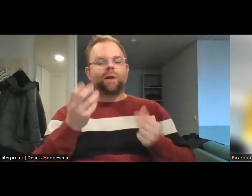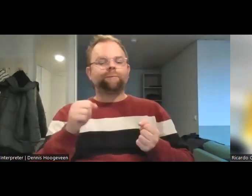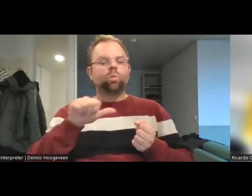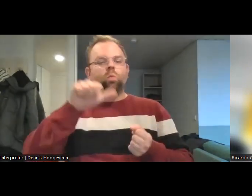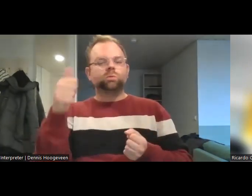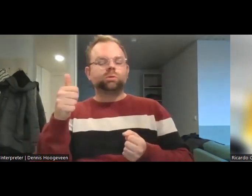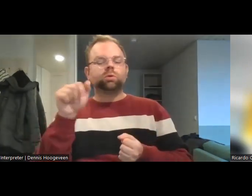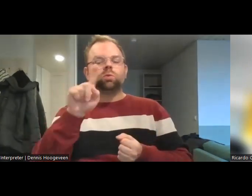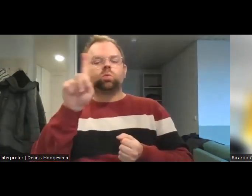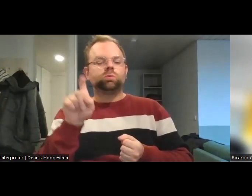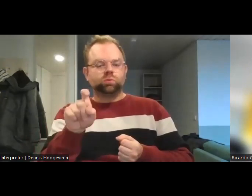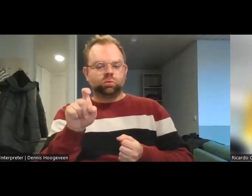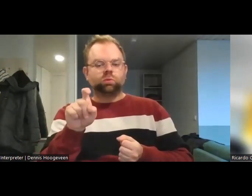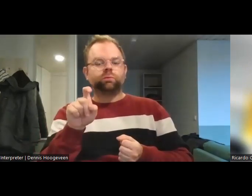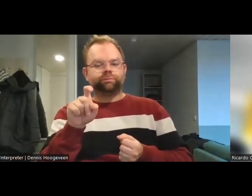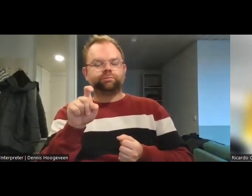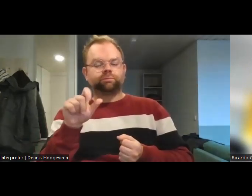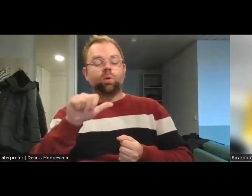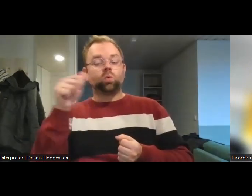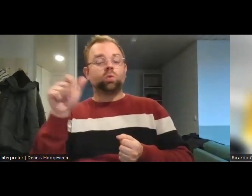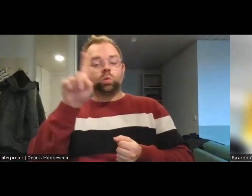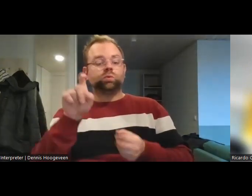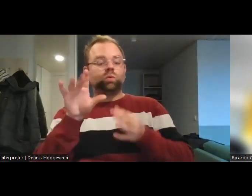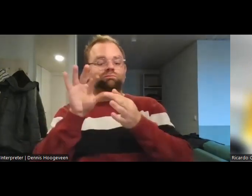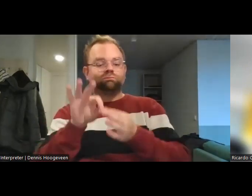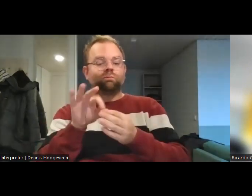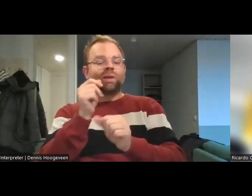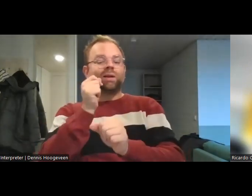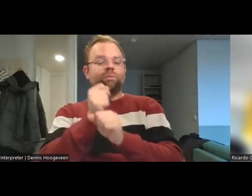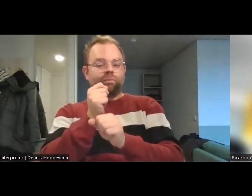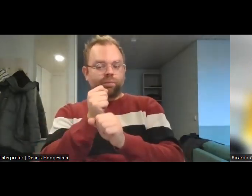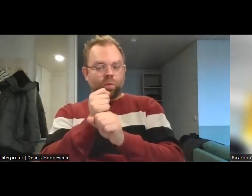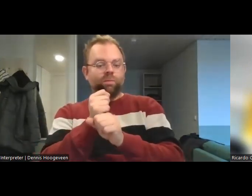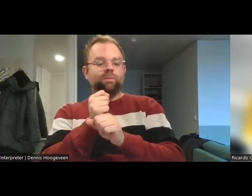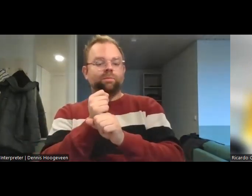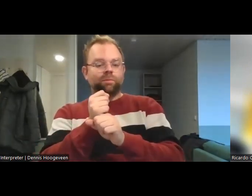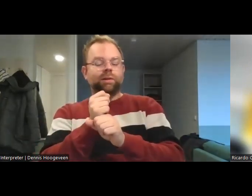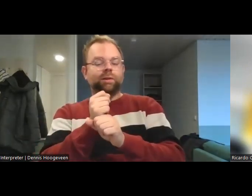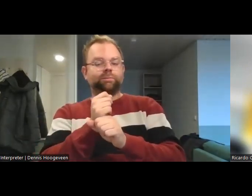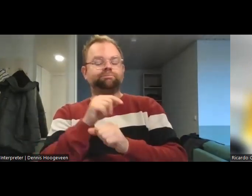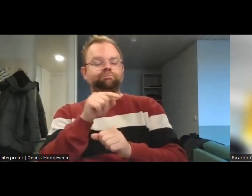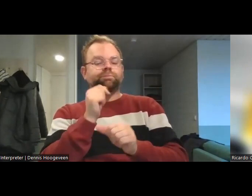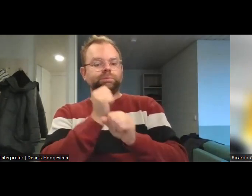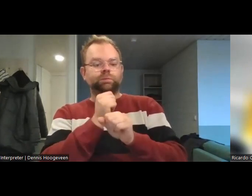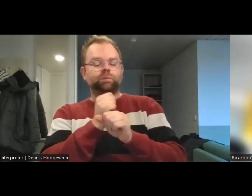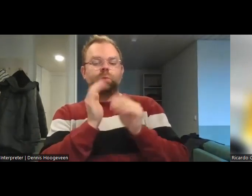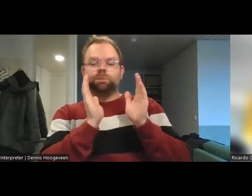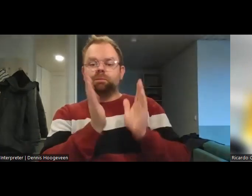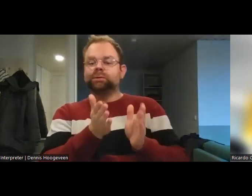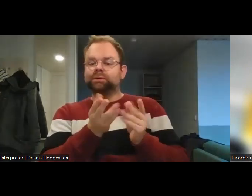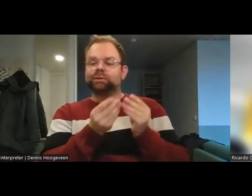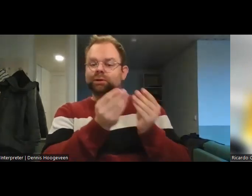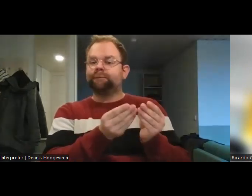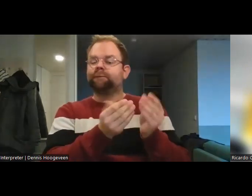Abdelfatih Boujar dit pour l'emploi, nous avons besoin de l'aide technique et financière